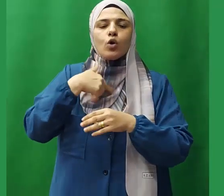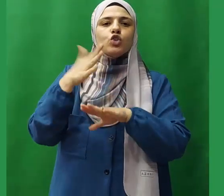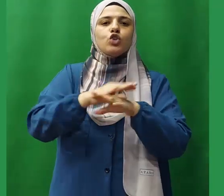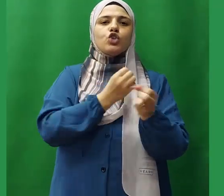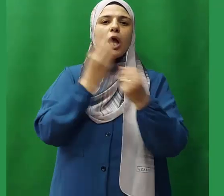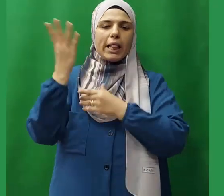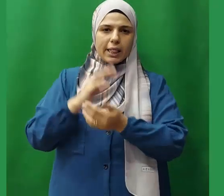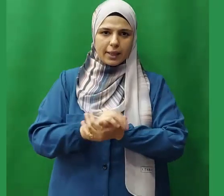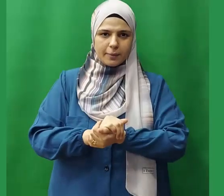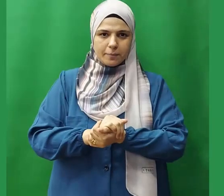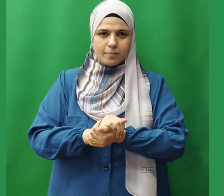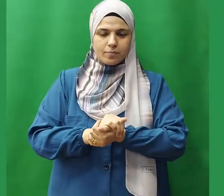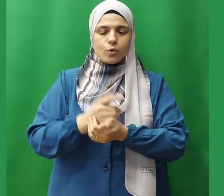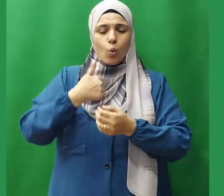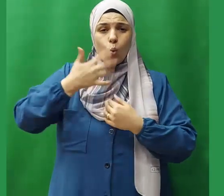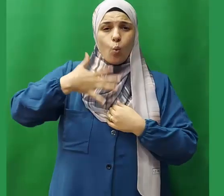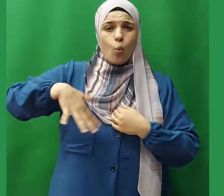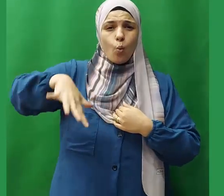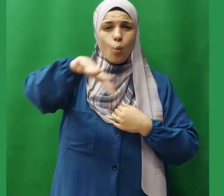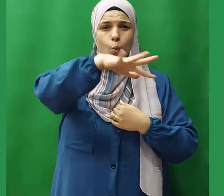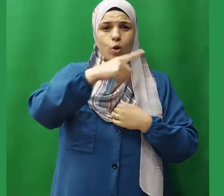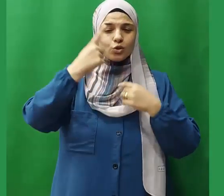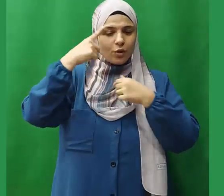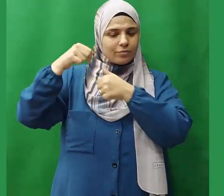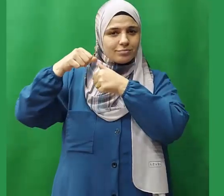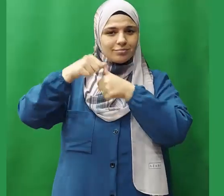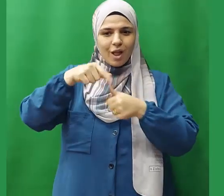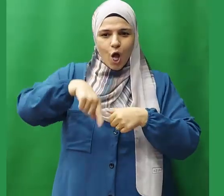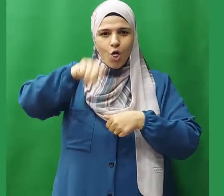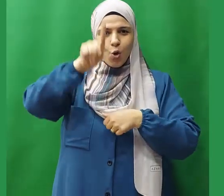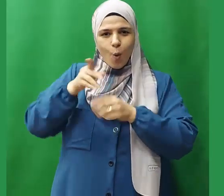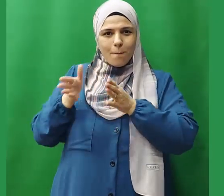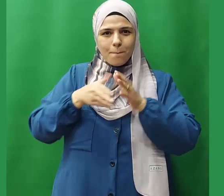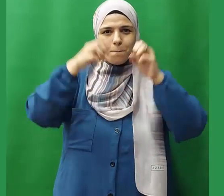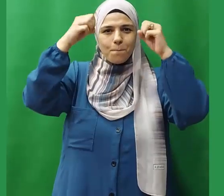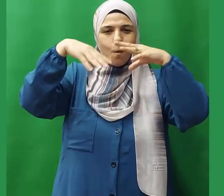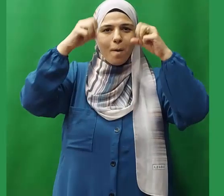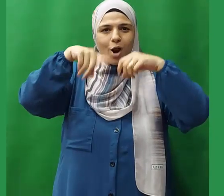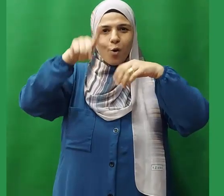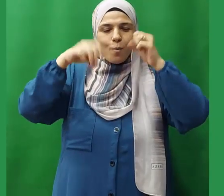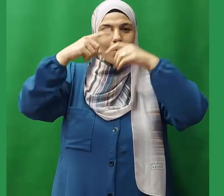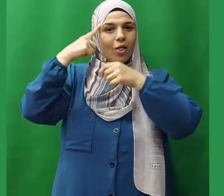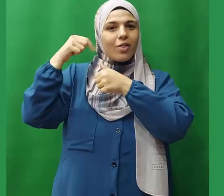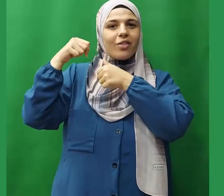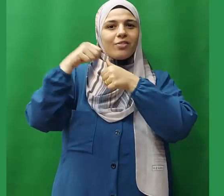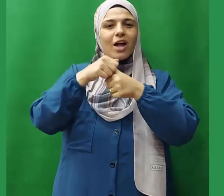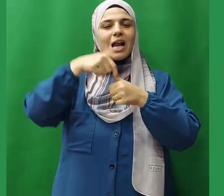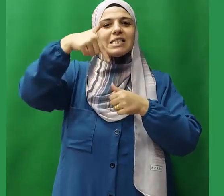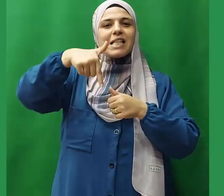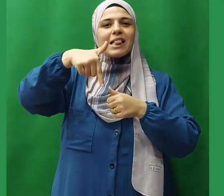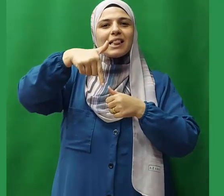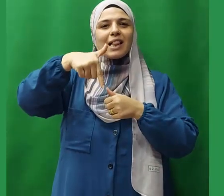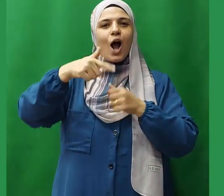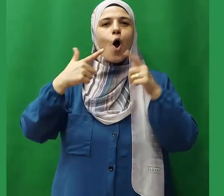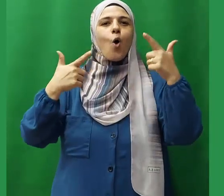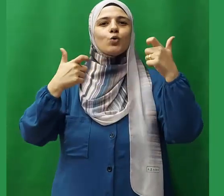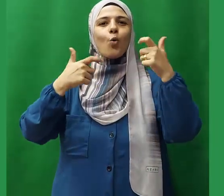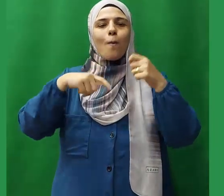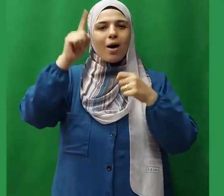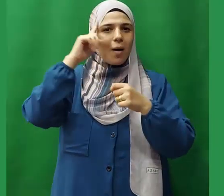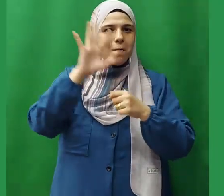فهو شهيد ونحن اذ نحيي في هذه الايام المباركه ذكرى نصر اكتوبر